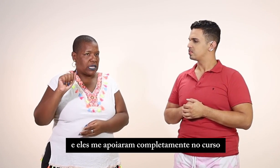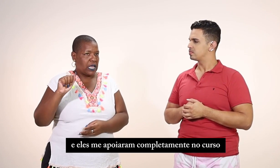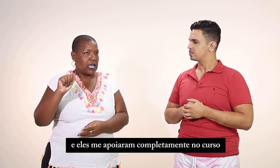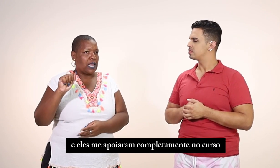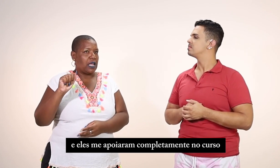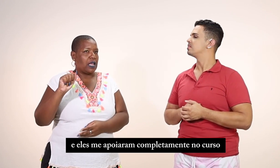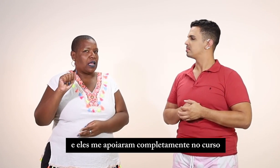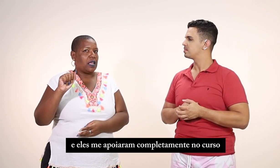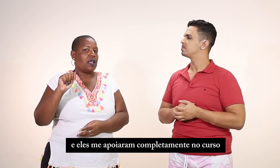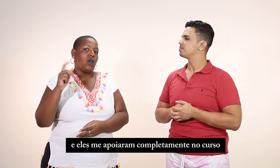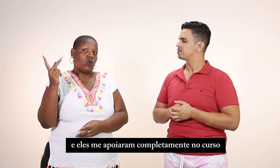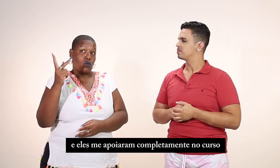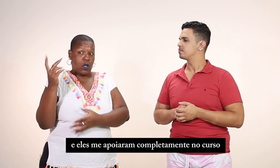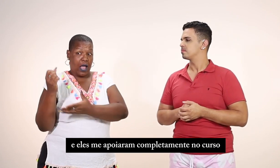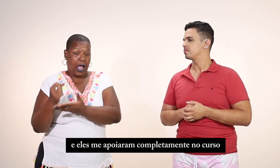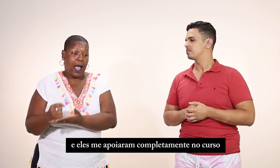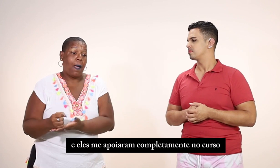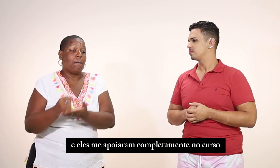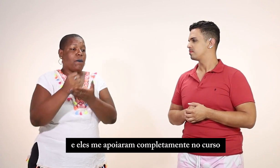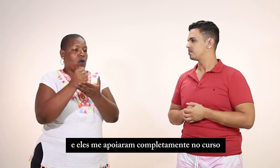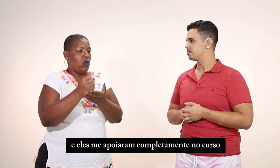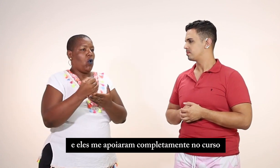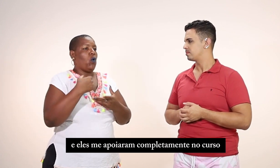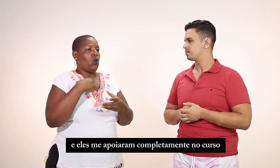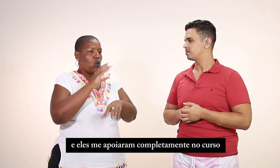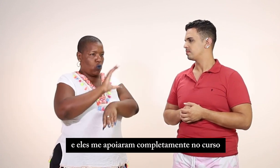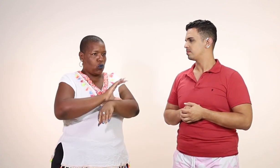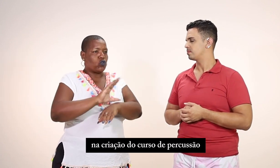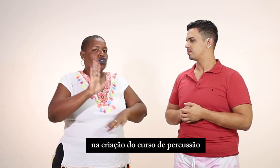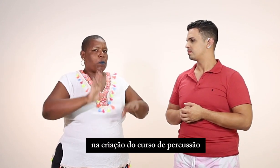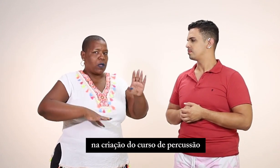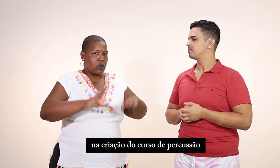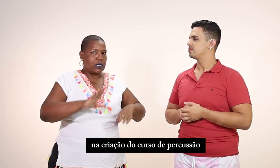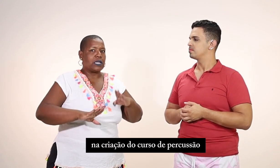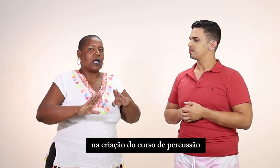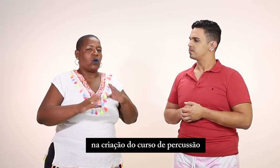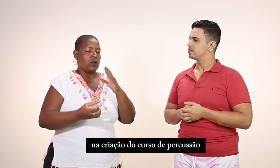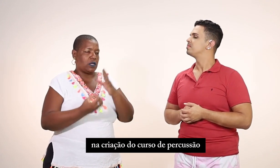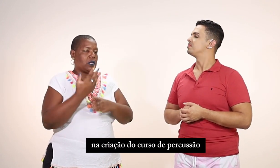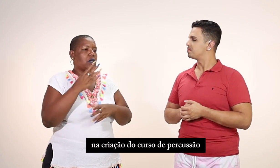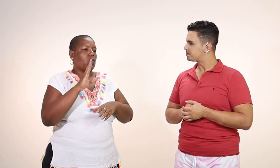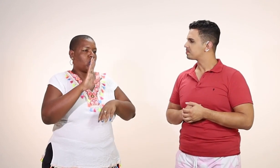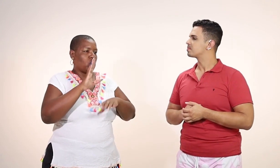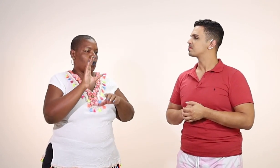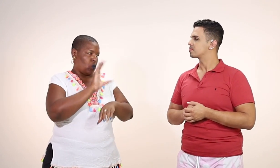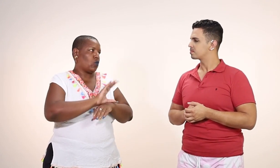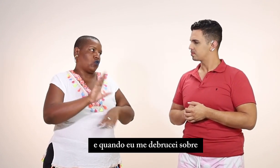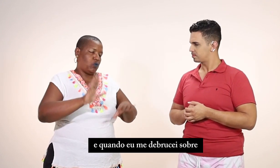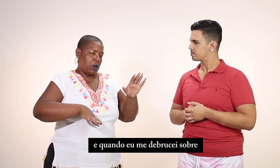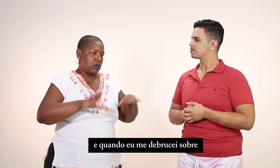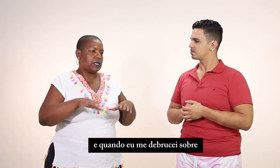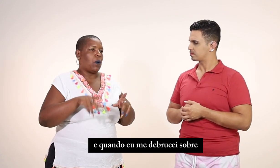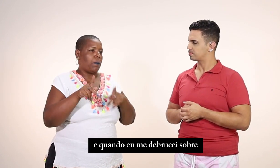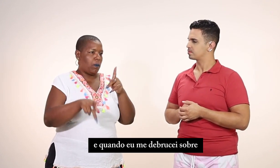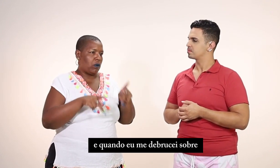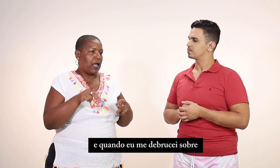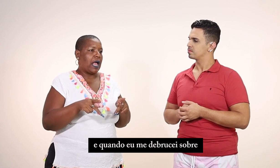e eles me apoiaram completamente no curso, na criação do curso de percussão. E quando eu me